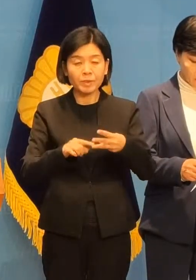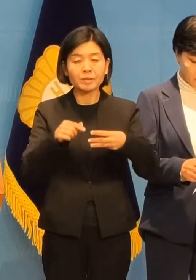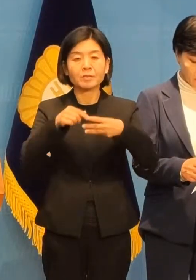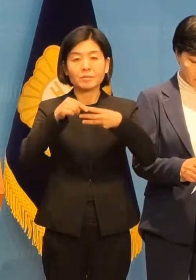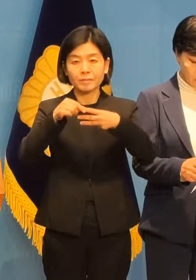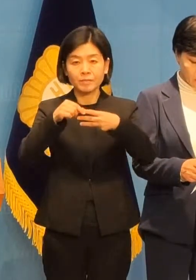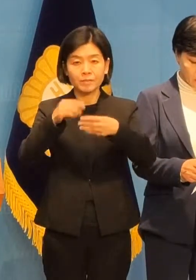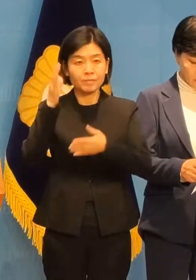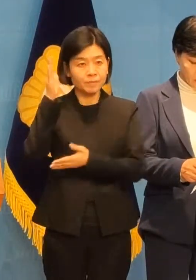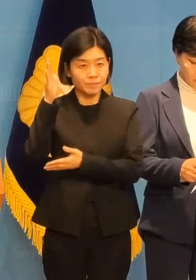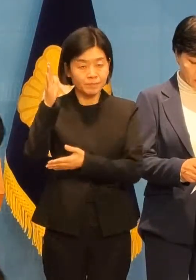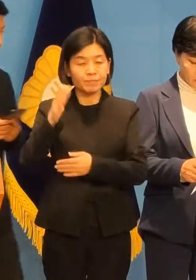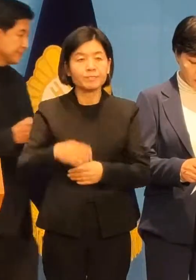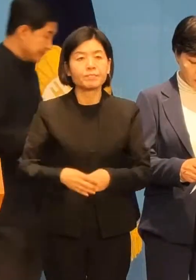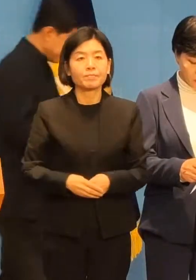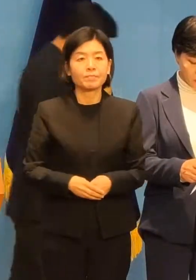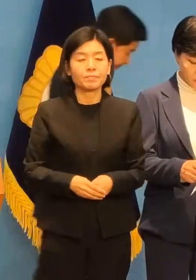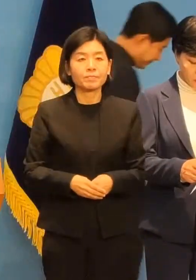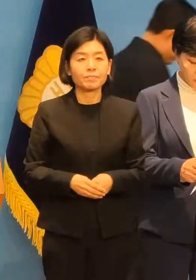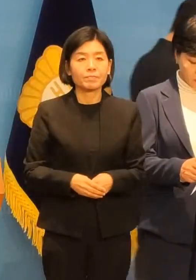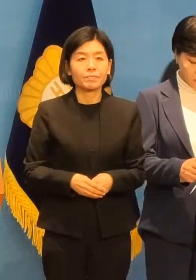하시겠습니다.